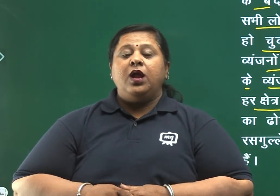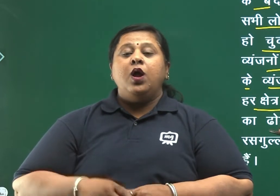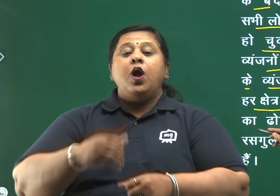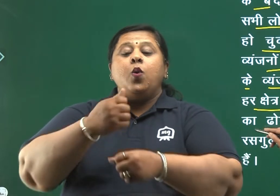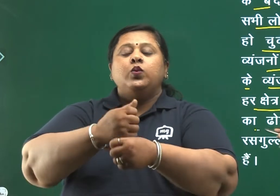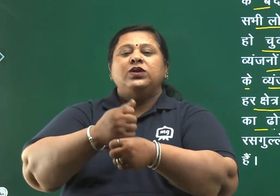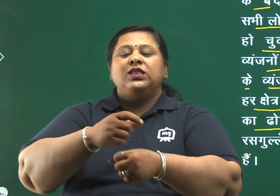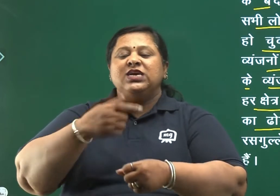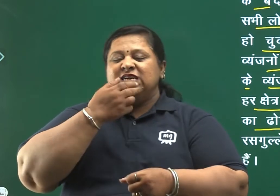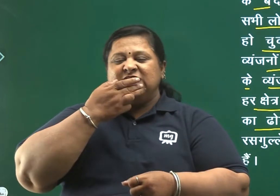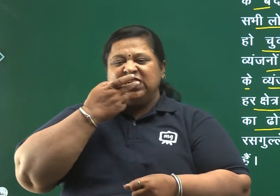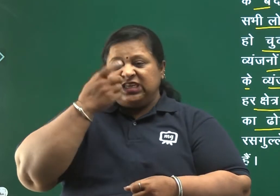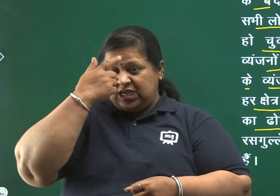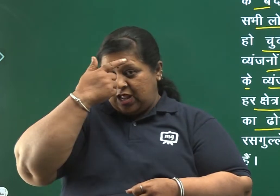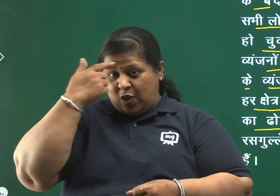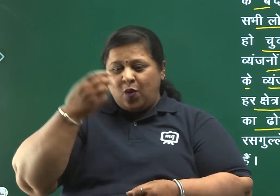गुजरात का ढोकला